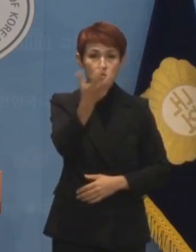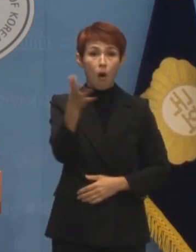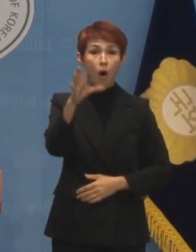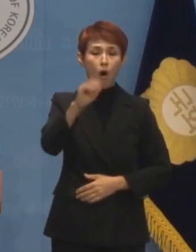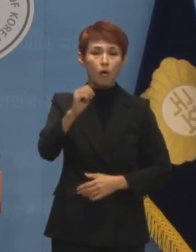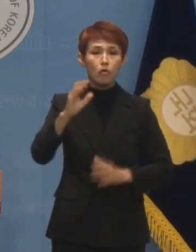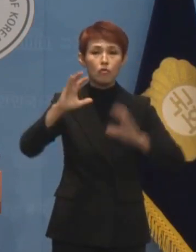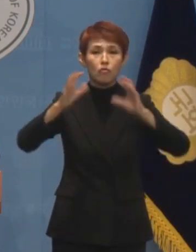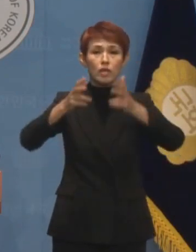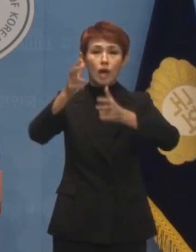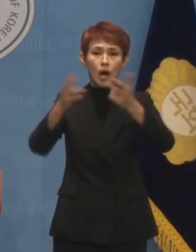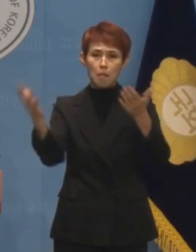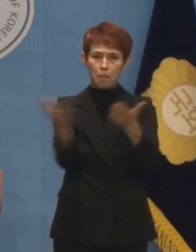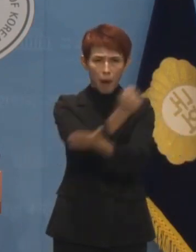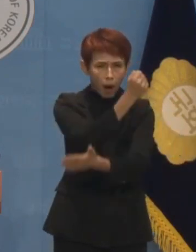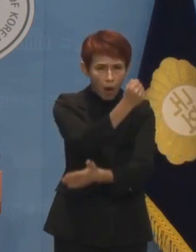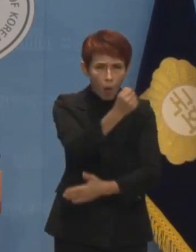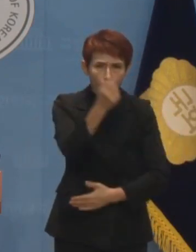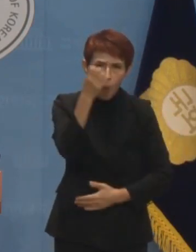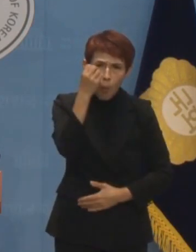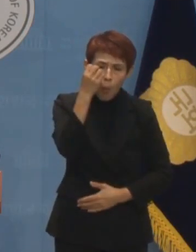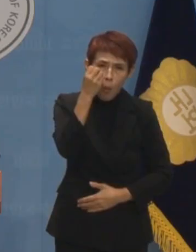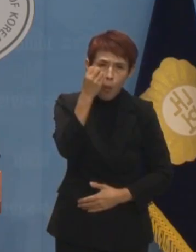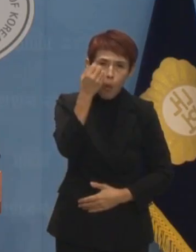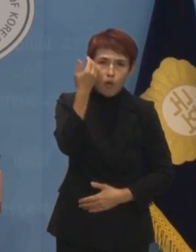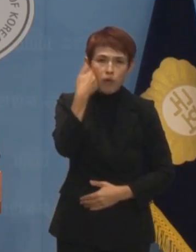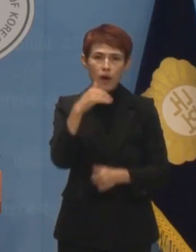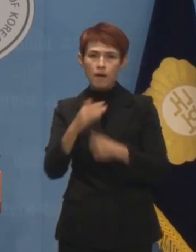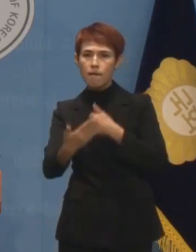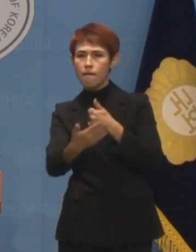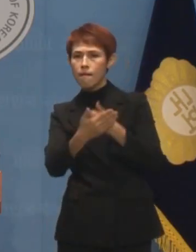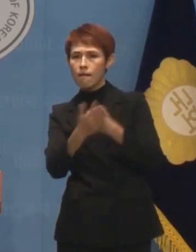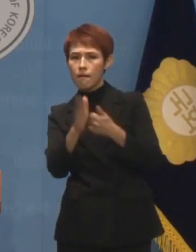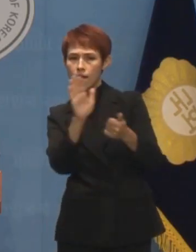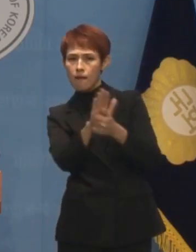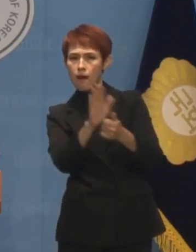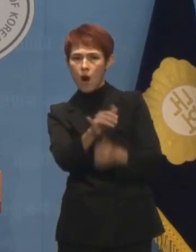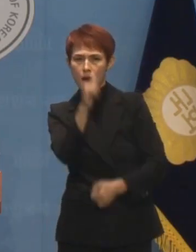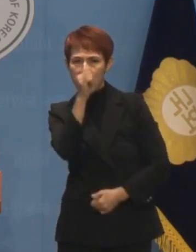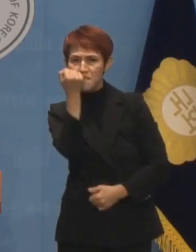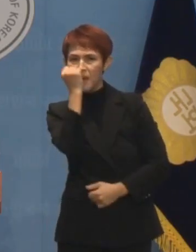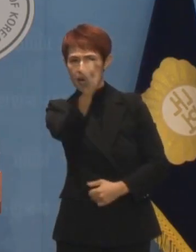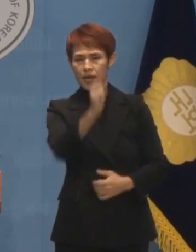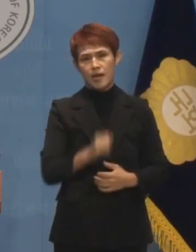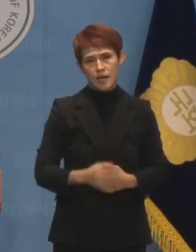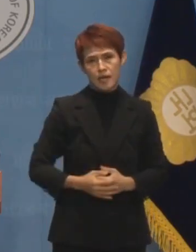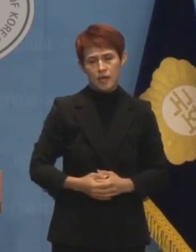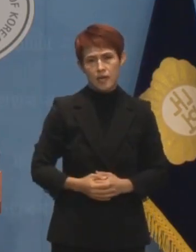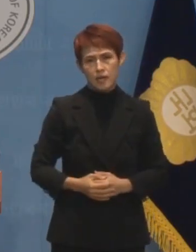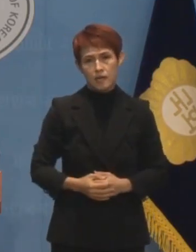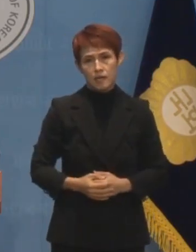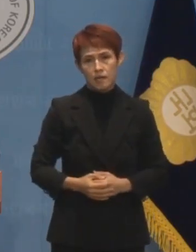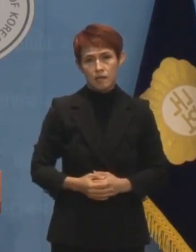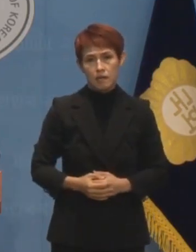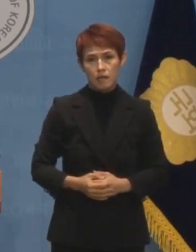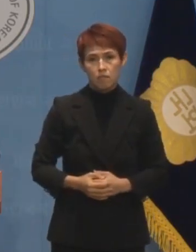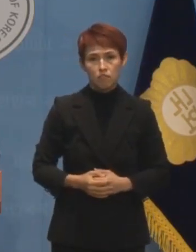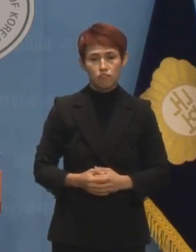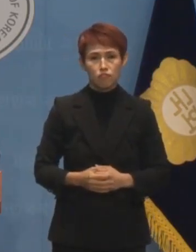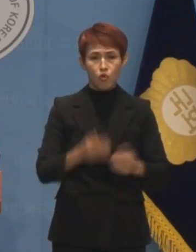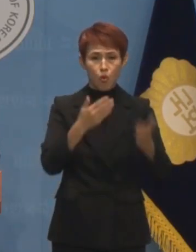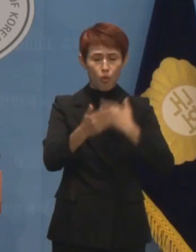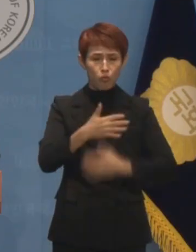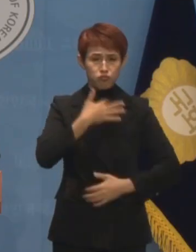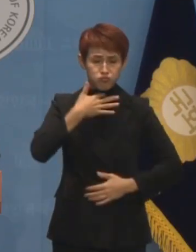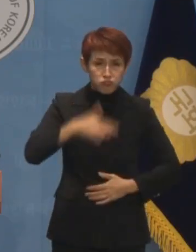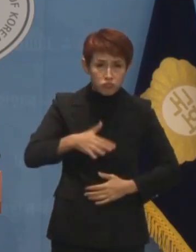국가 사업을 따내는 것은 막강한 배경 없이는 설명이 불가능합니다. 결국 무경력 업체의